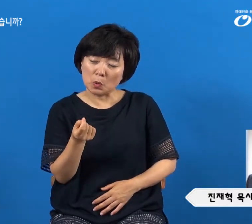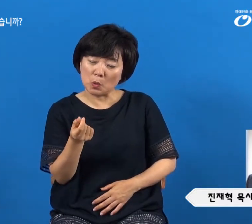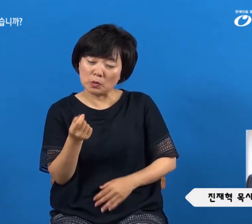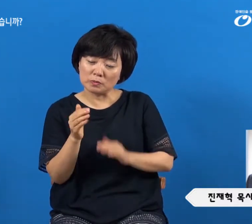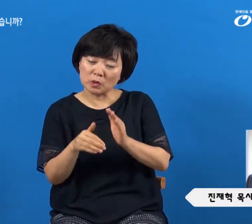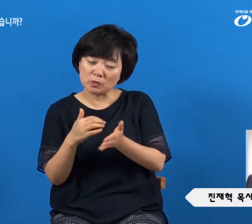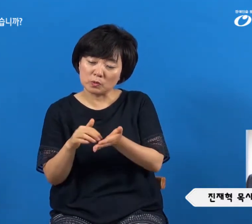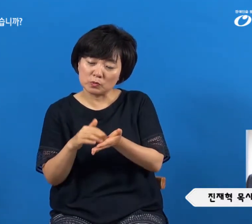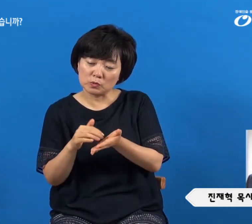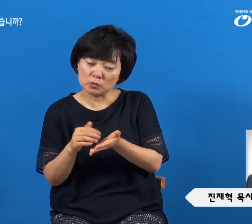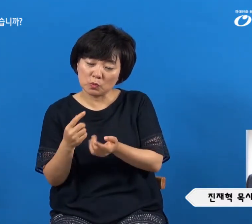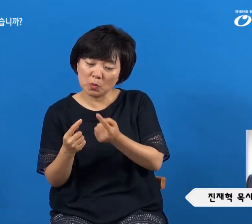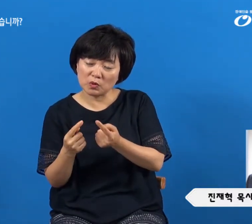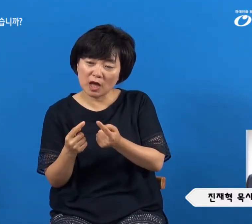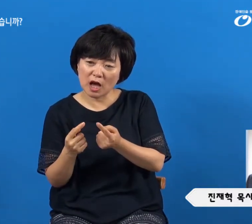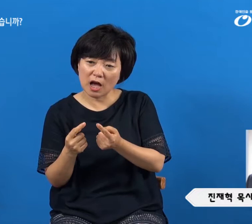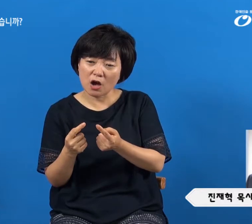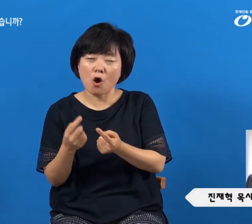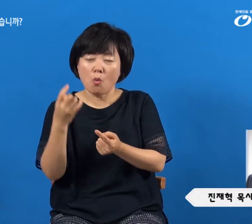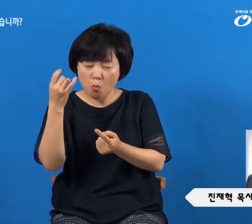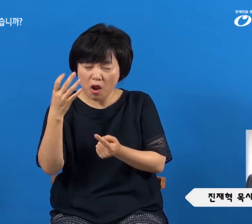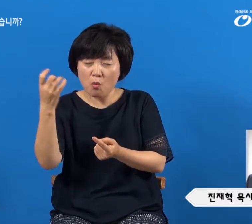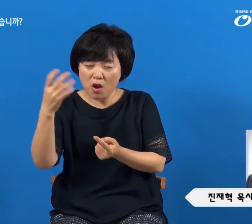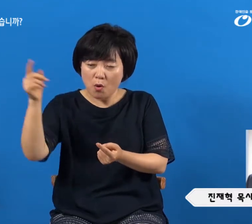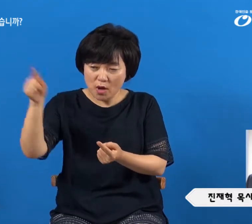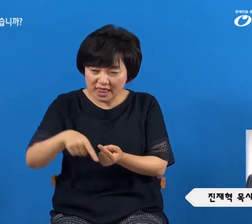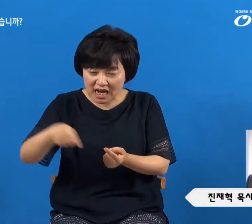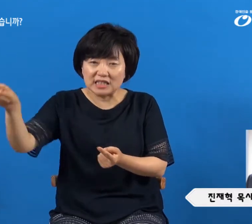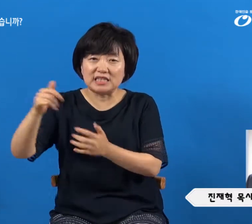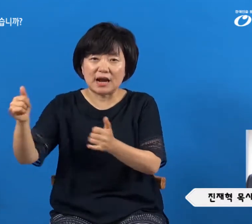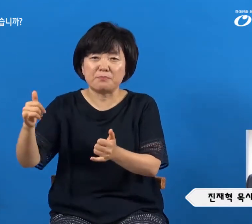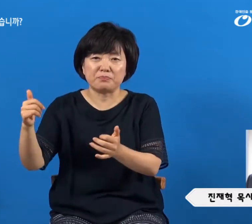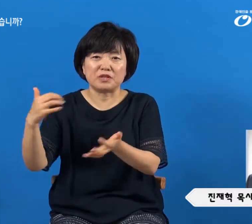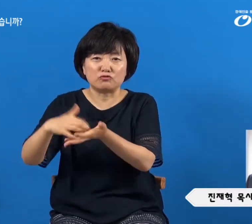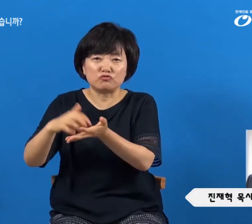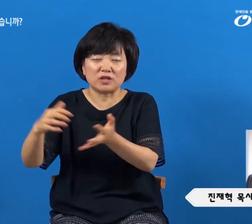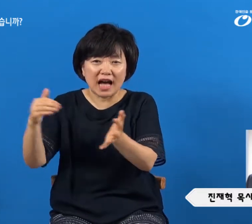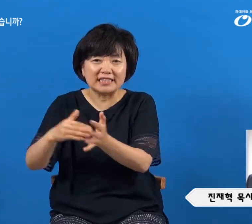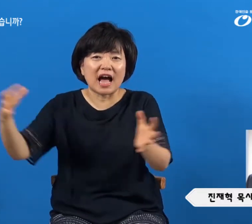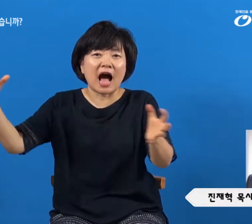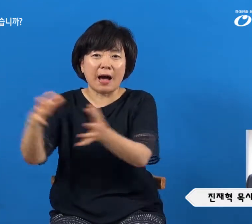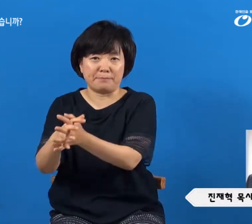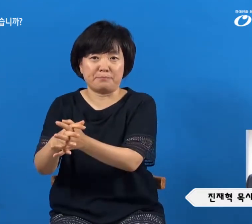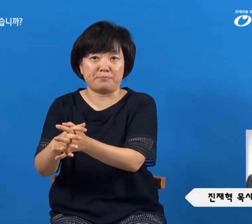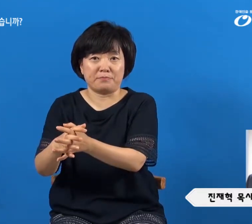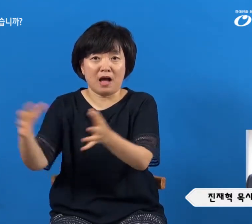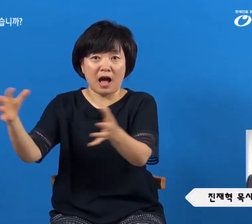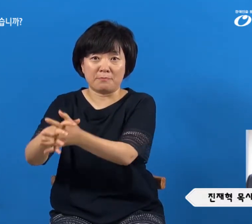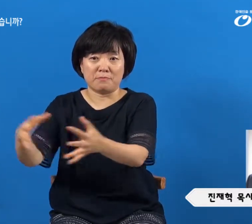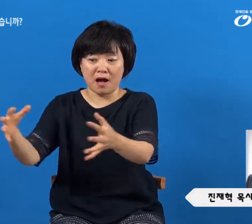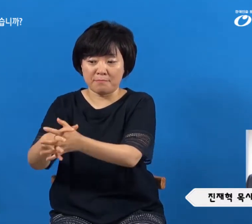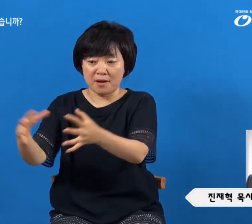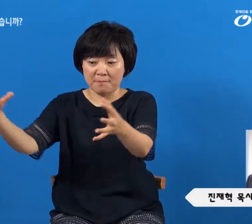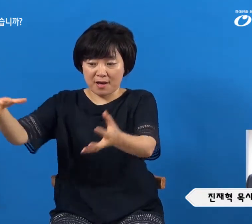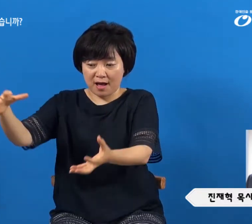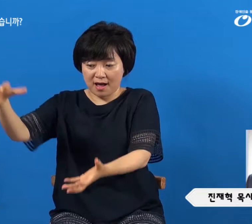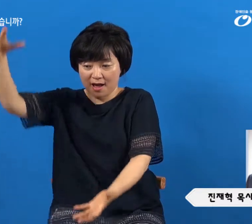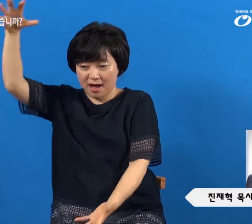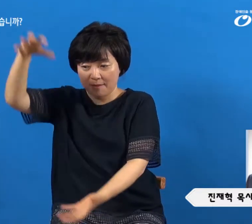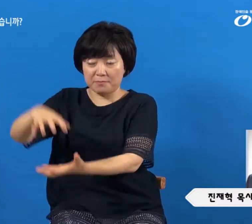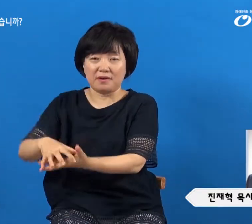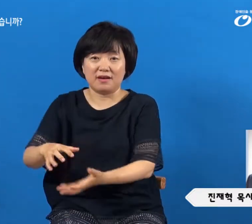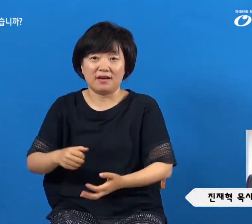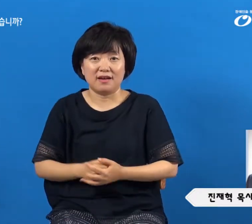출석보다 재적은 보통 출석의 2배 내지 3배로 그냥 무조건 계산합니다. 저도